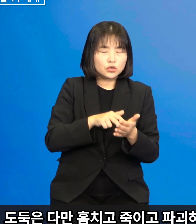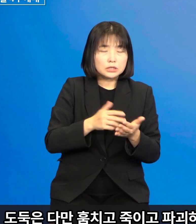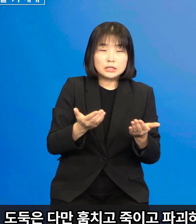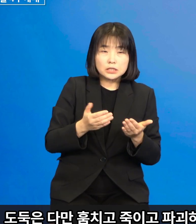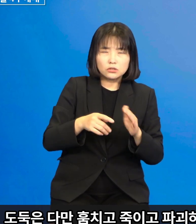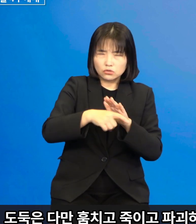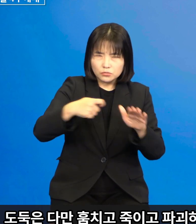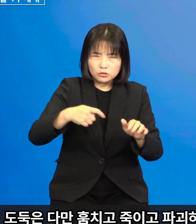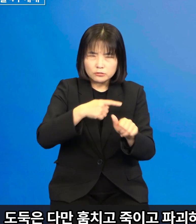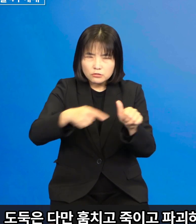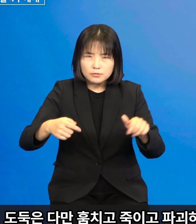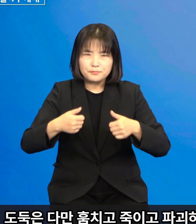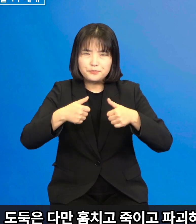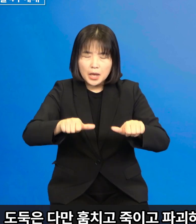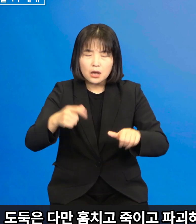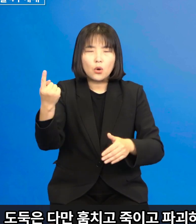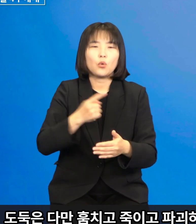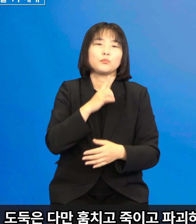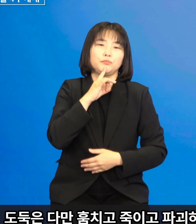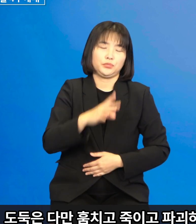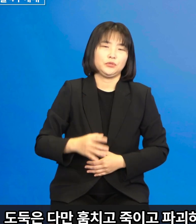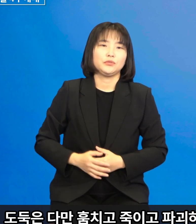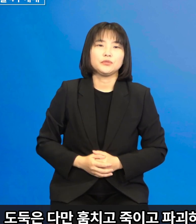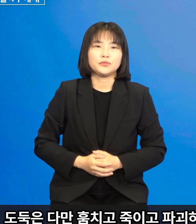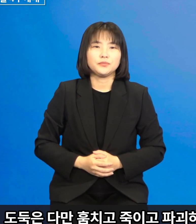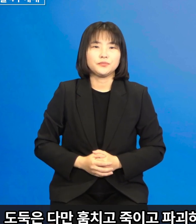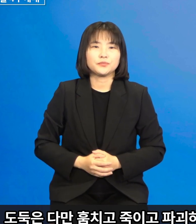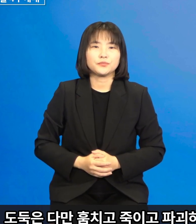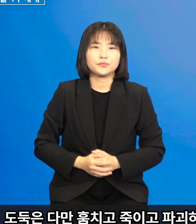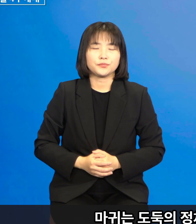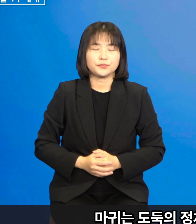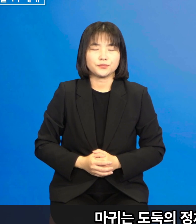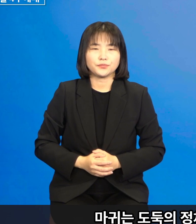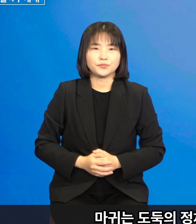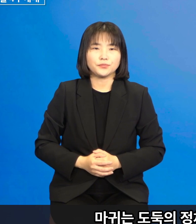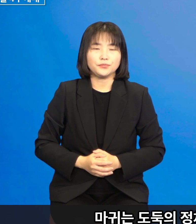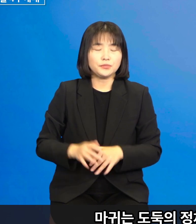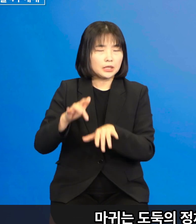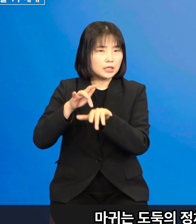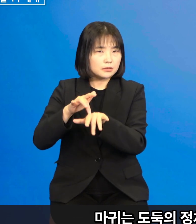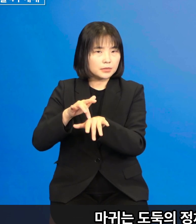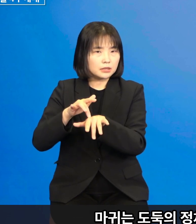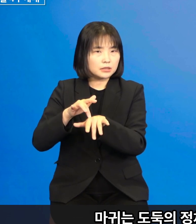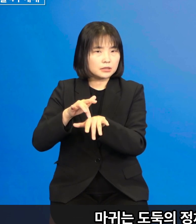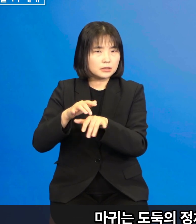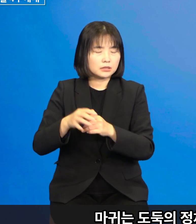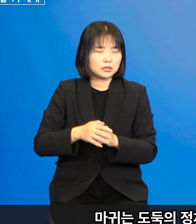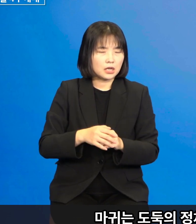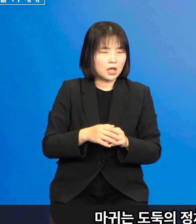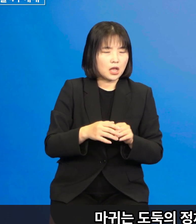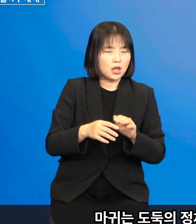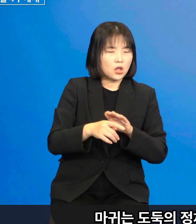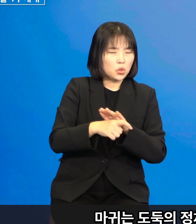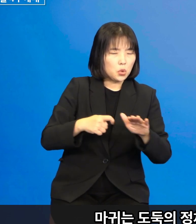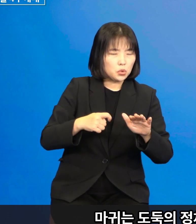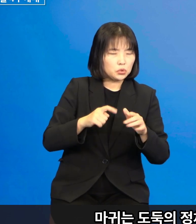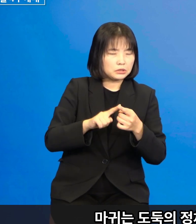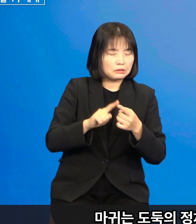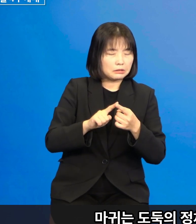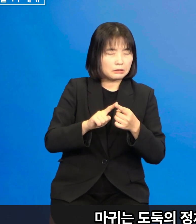죽이고 파괴하려고 오는 것 뿐이라고 말씀하셨어요. 마귀는 도둑의 정체를 감춘